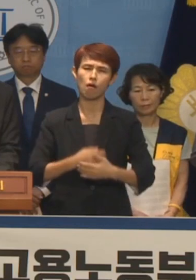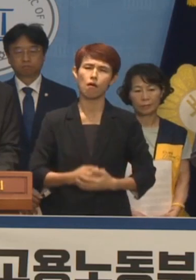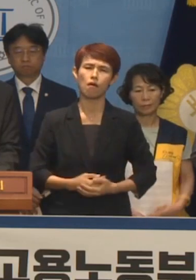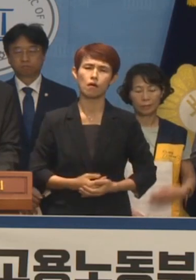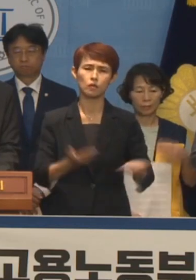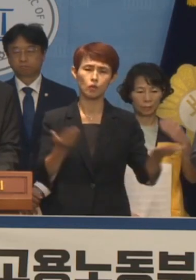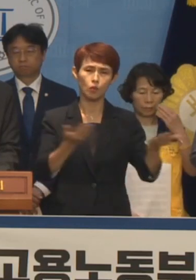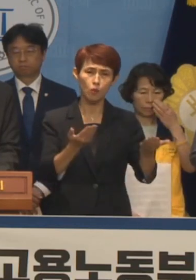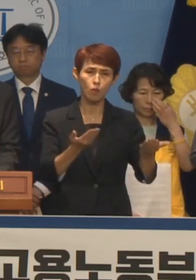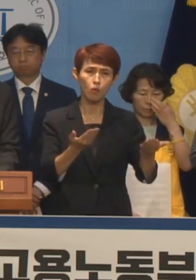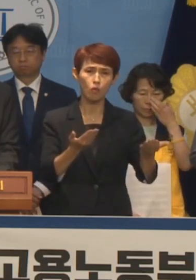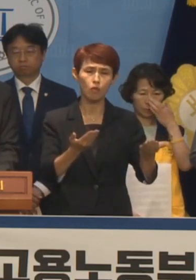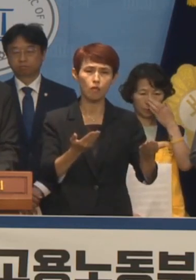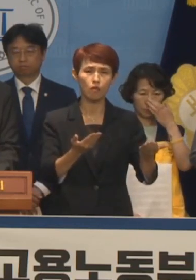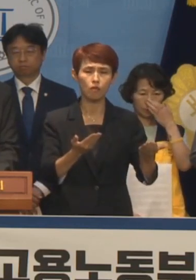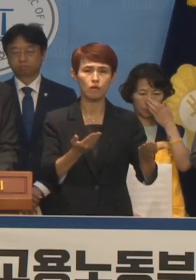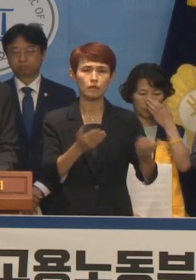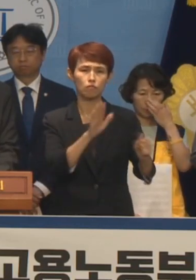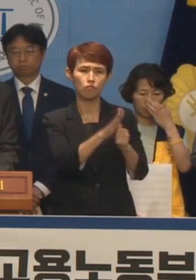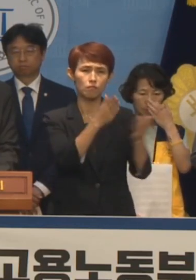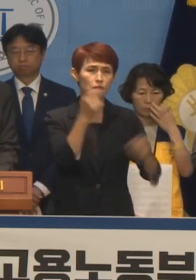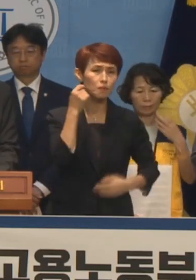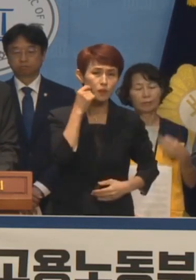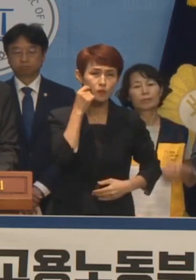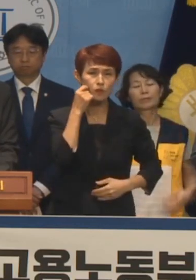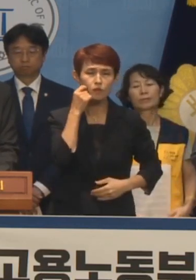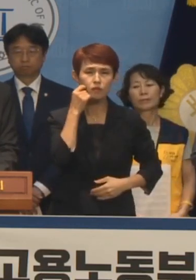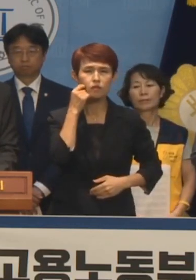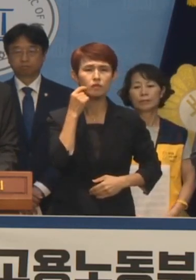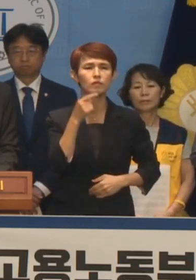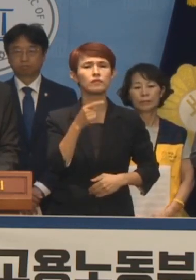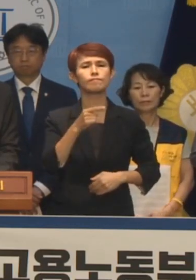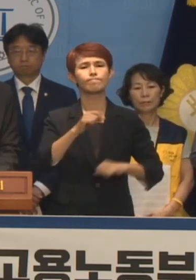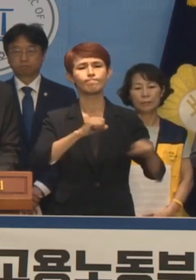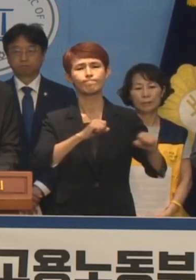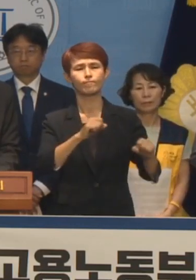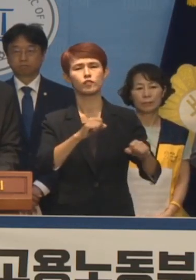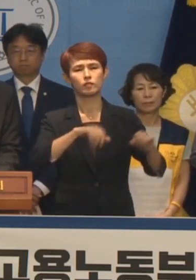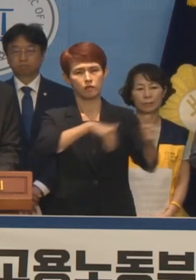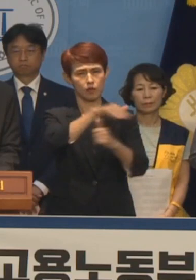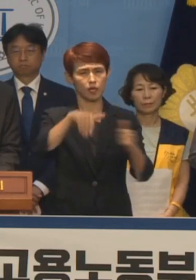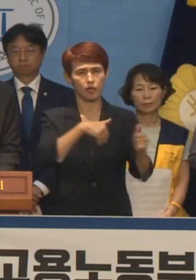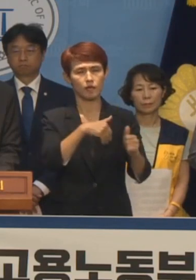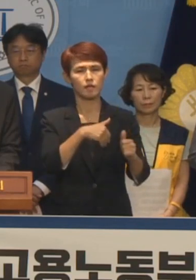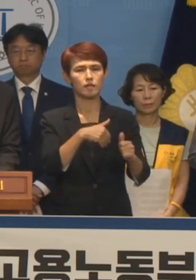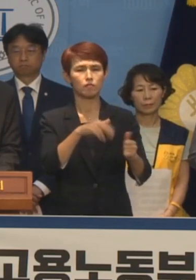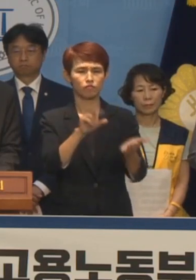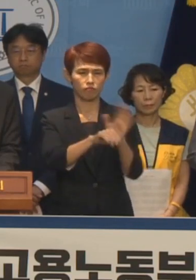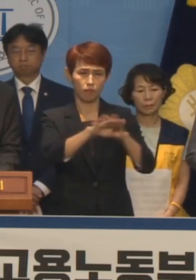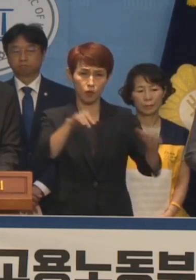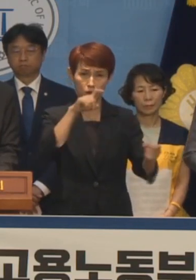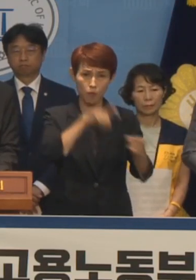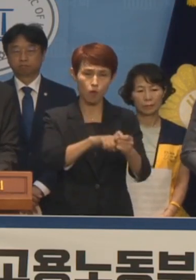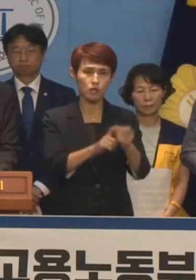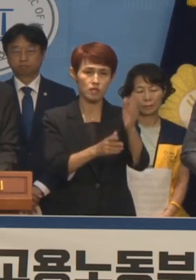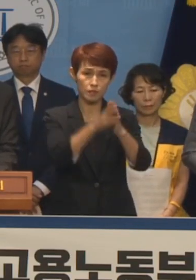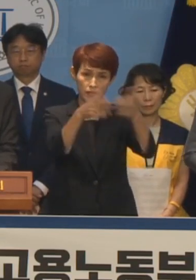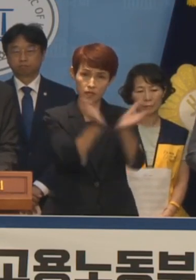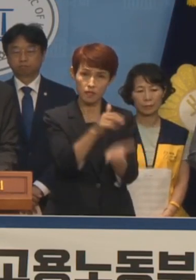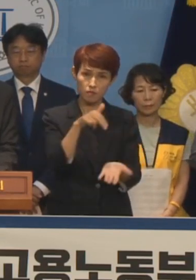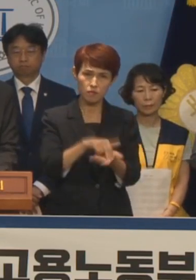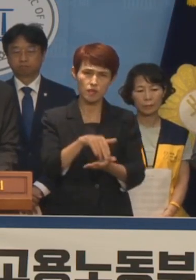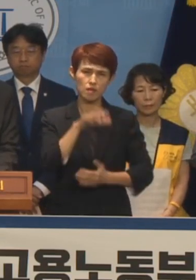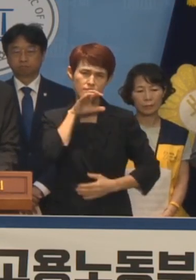노동사각지대를 없애기 위해서 취약노동자 지원 활동을 해온 전국의 노동시민사회단체는 강력하게